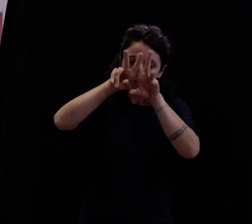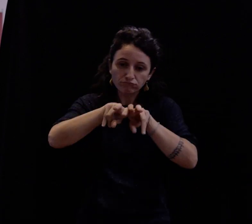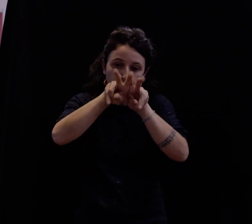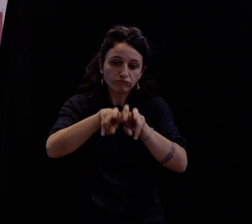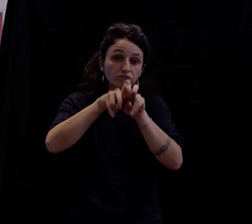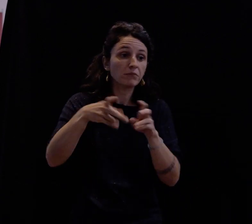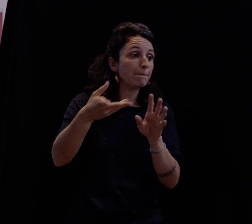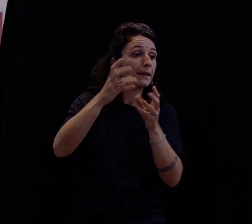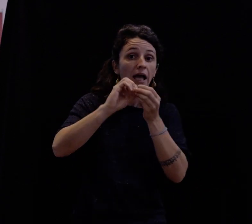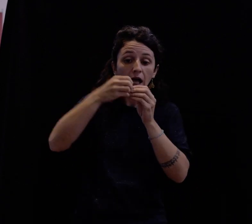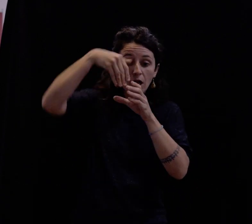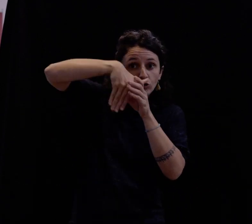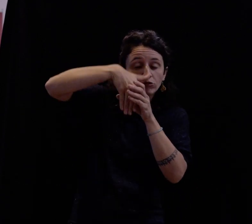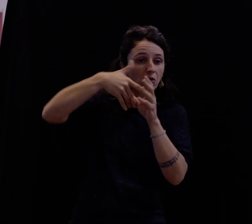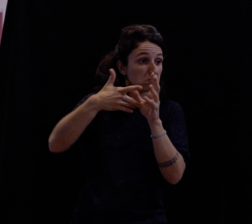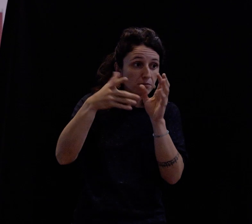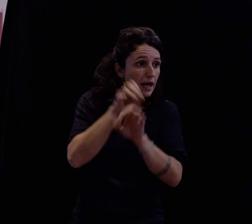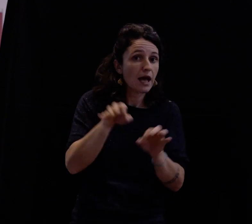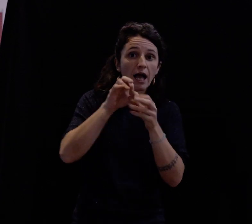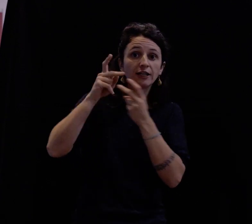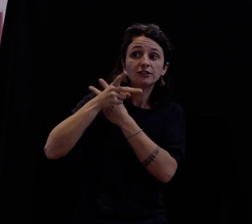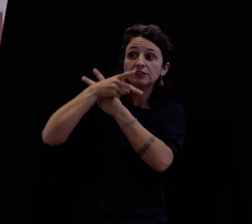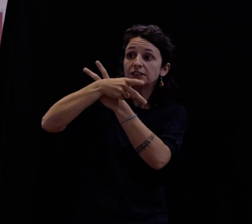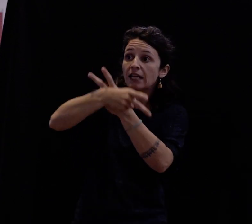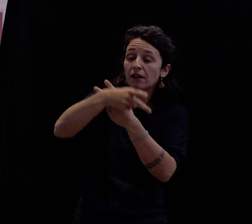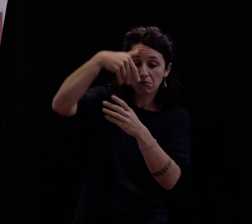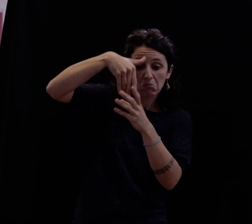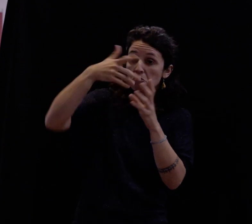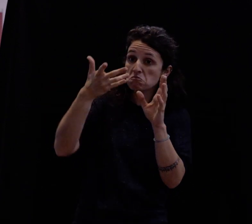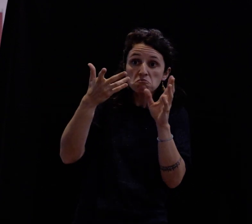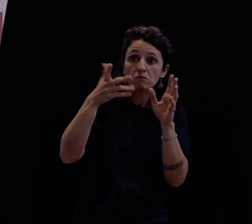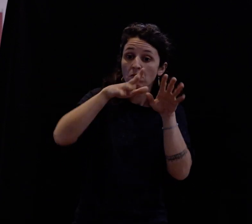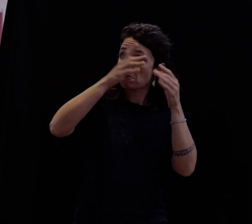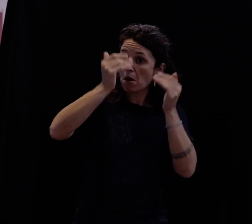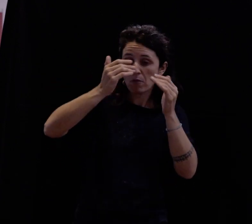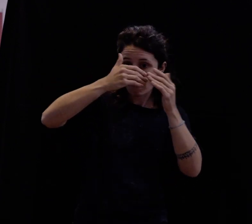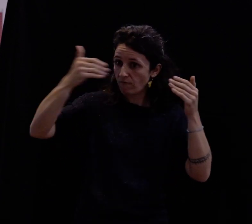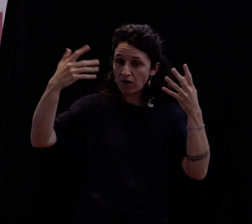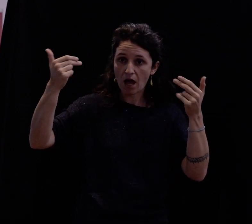Et puis faire un tout petit point sur où est-ce qu'on en est d'un traitement.